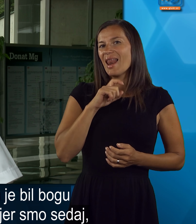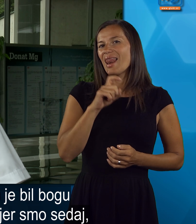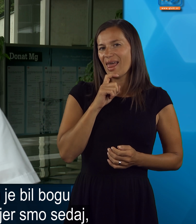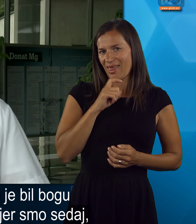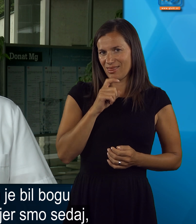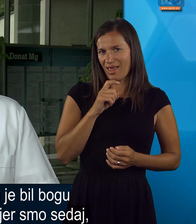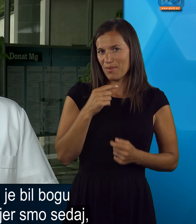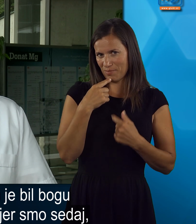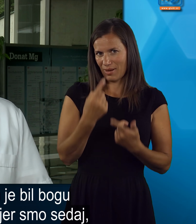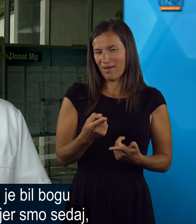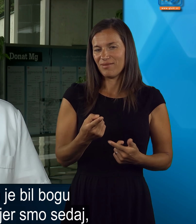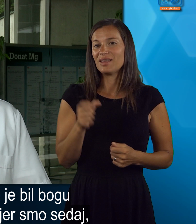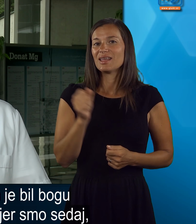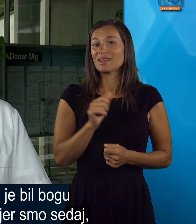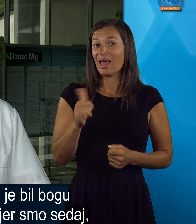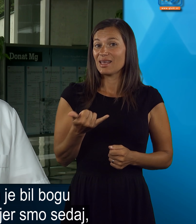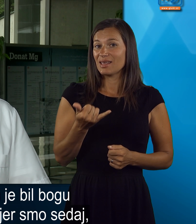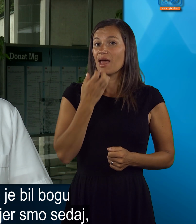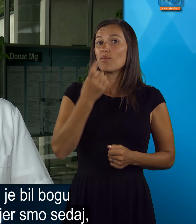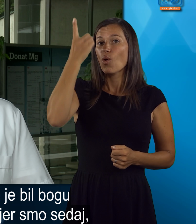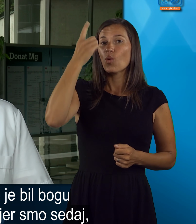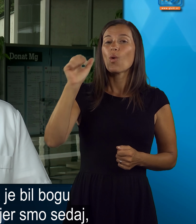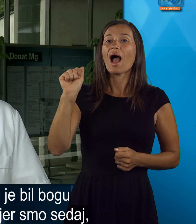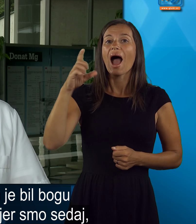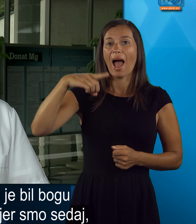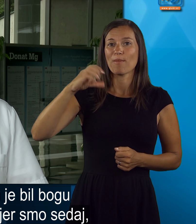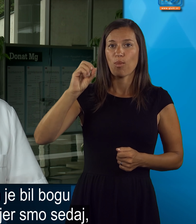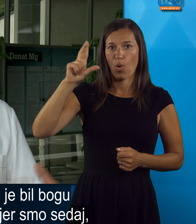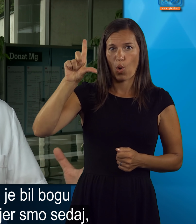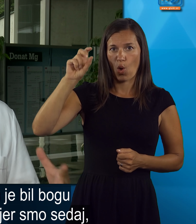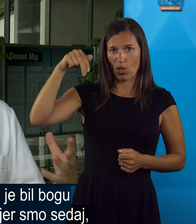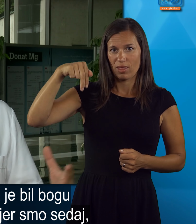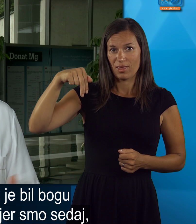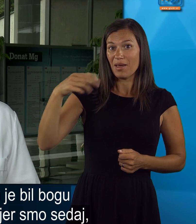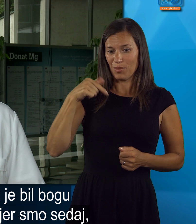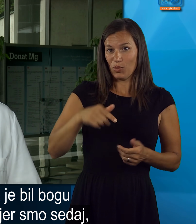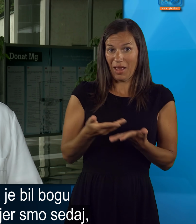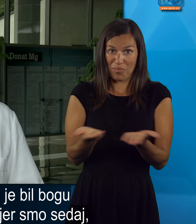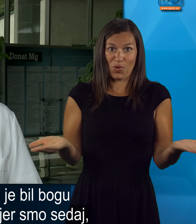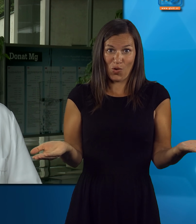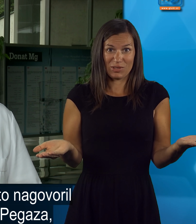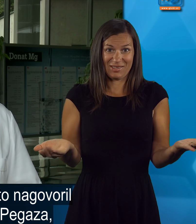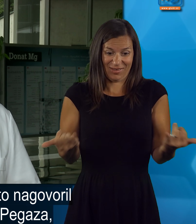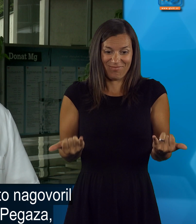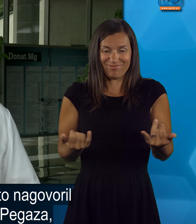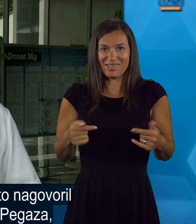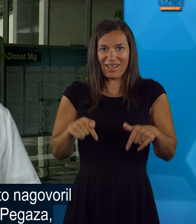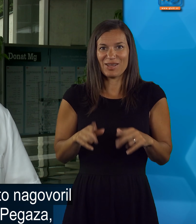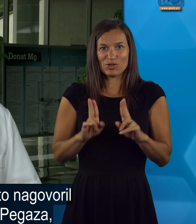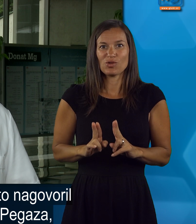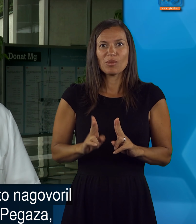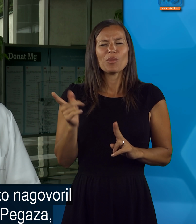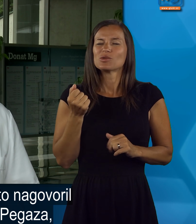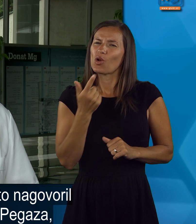Legenda pravi, da je bogu Apolonu bil ta prostor, kjer smo sedaj,